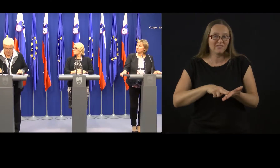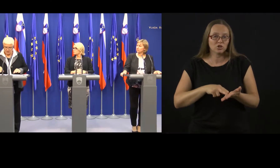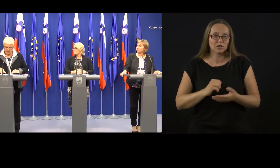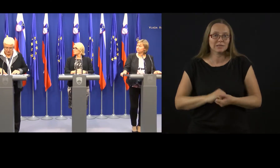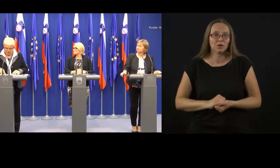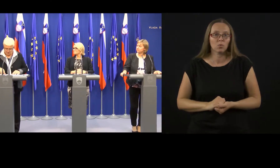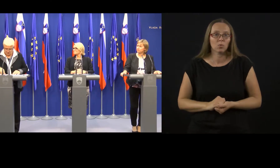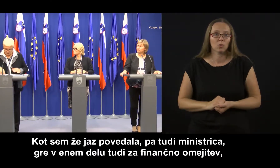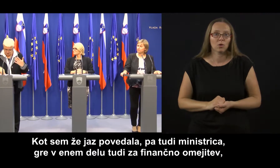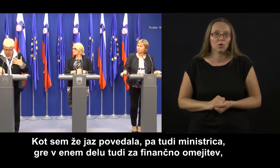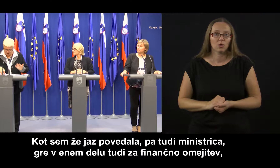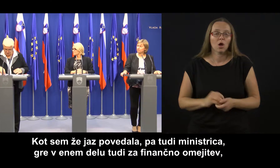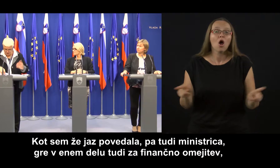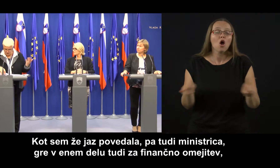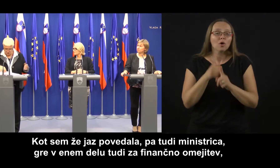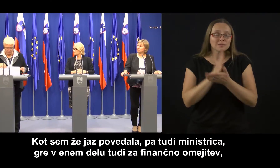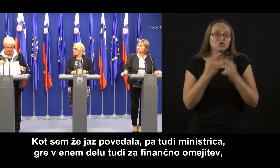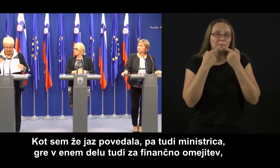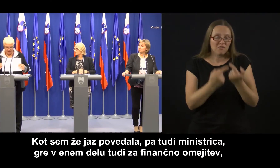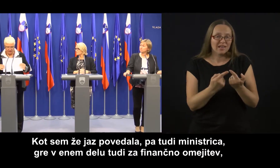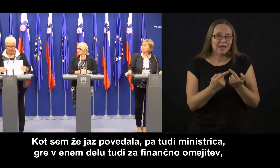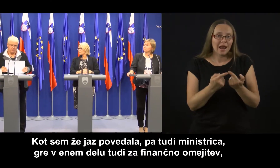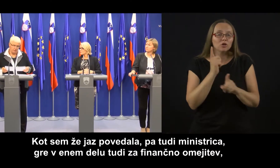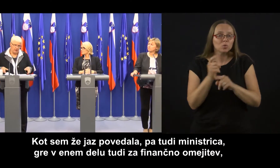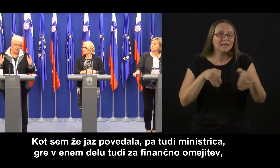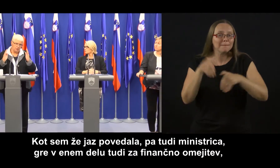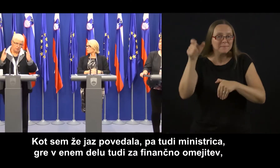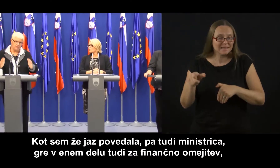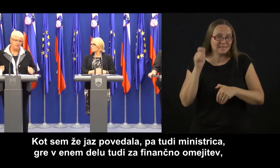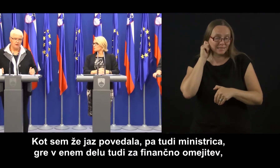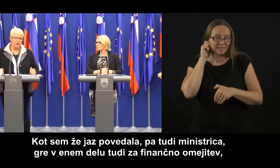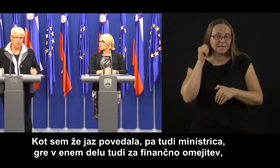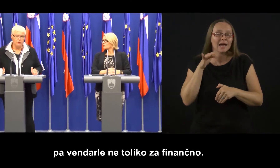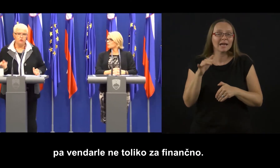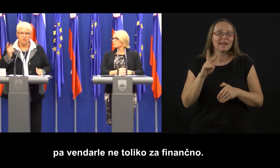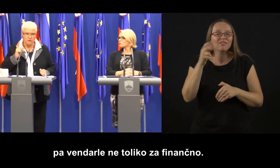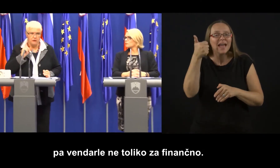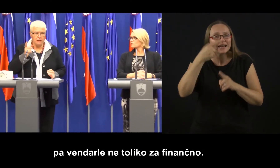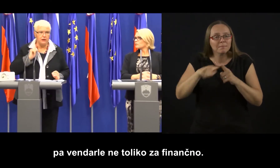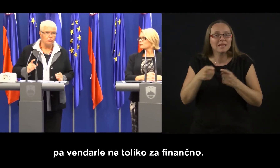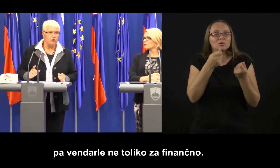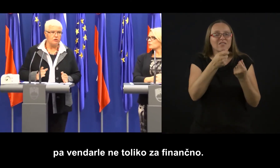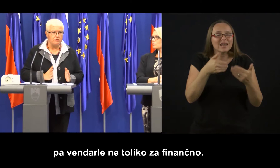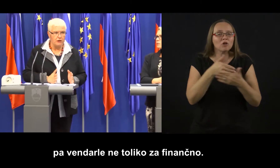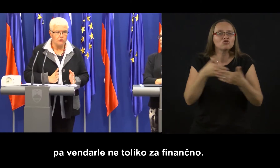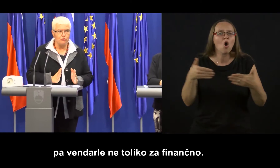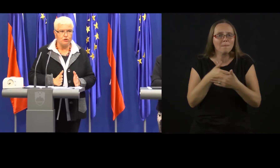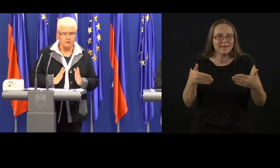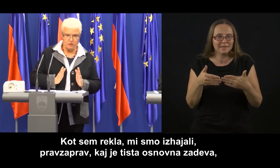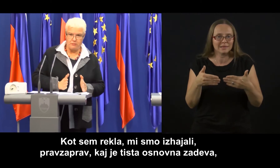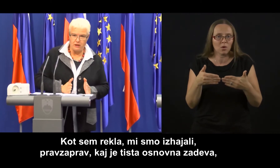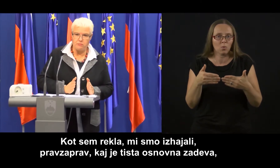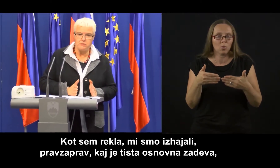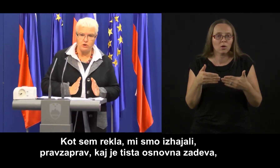Ja, kot sem že jaz povedala, tudi ministrica gre v enem delu tudi za finančno omejitev, pa vendarle ne toliko za finančno,